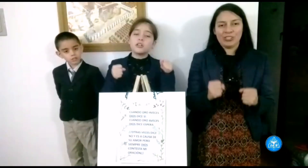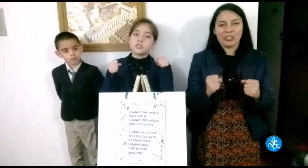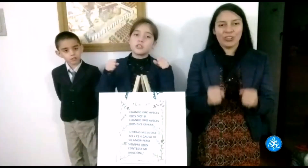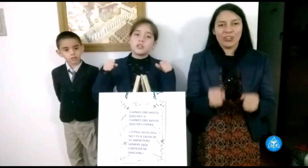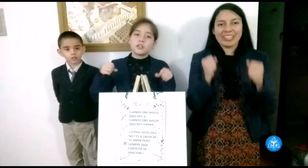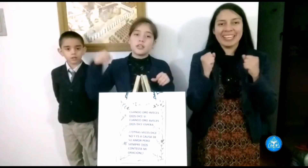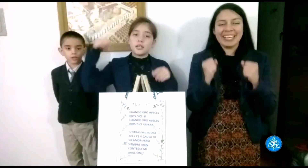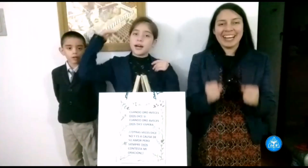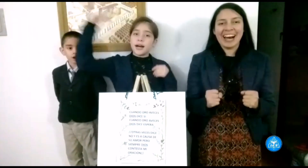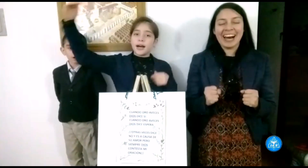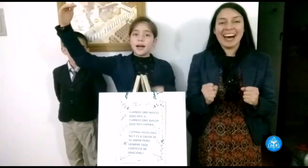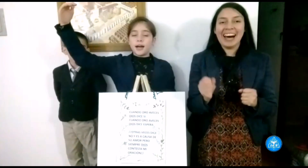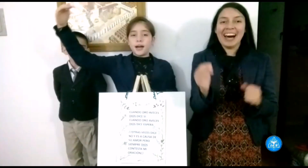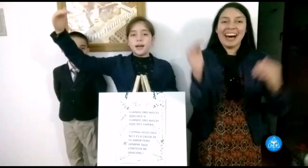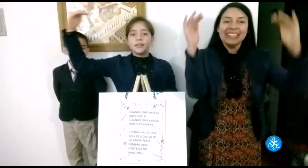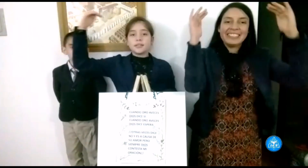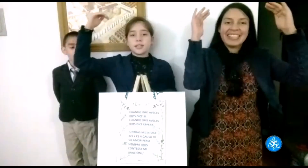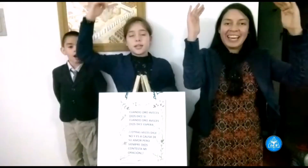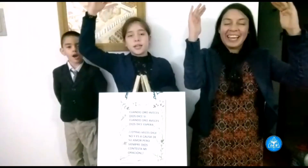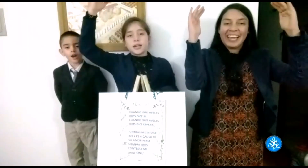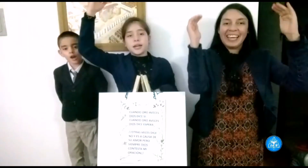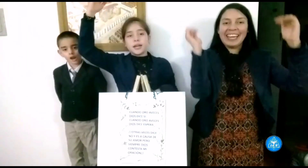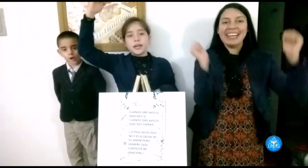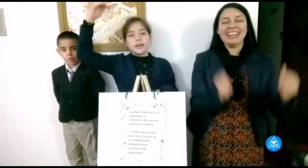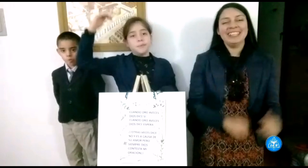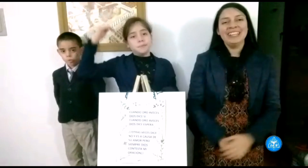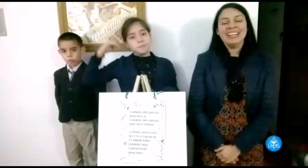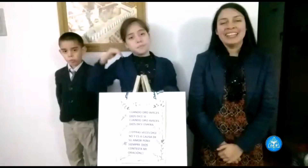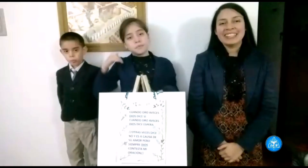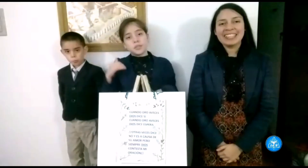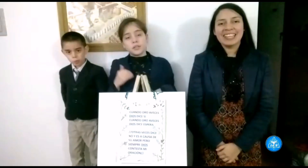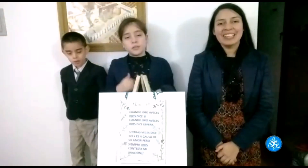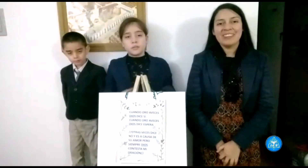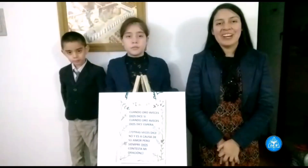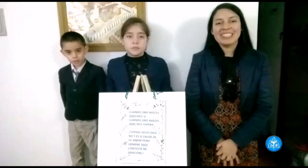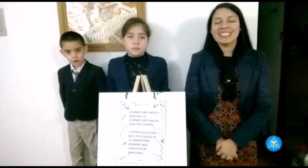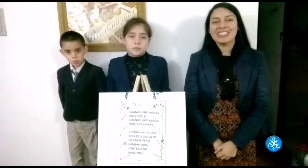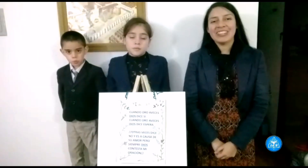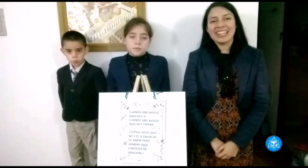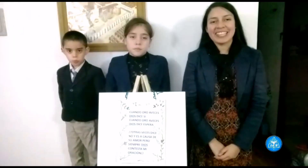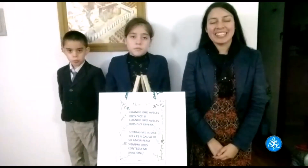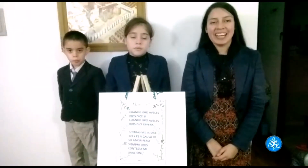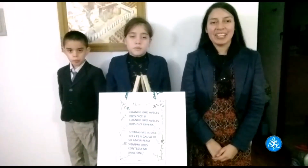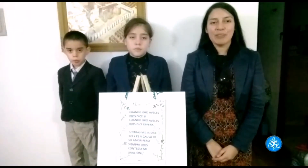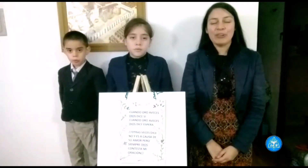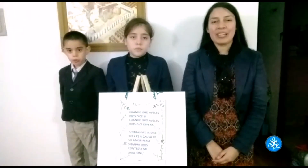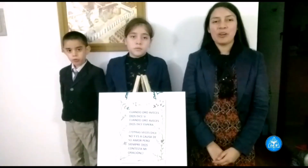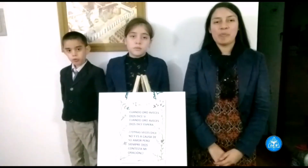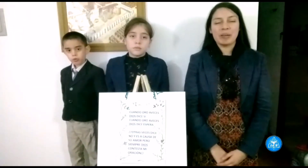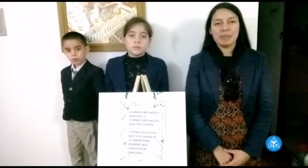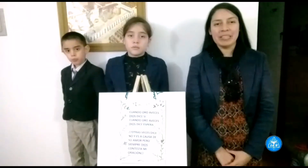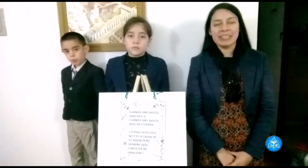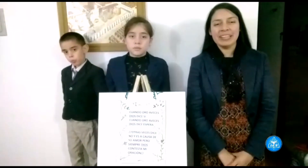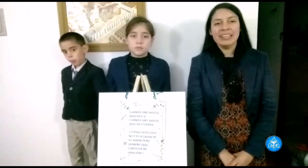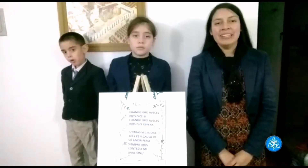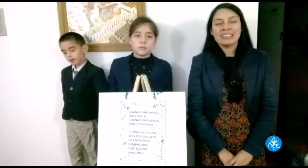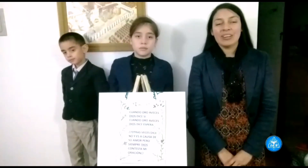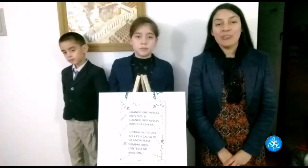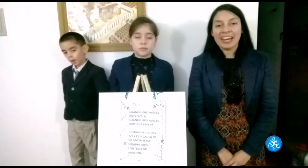poderoso gigante. Gracias le damos al Señor en esta tarde porque nos permite